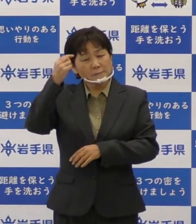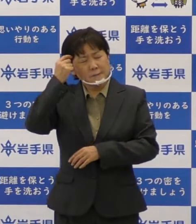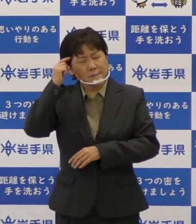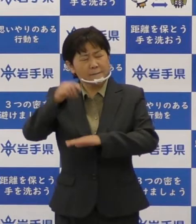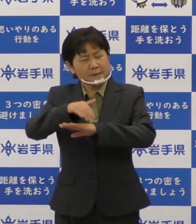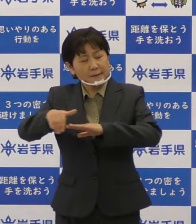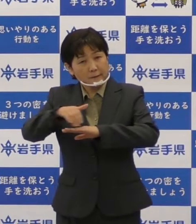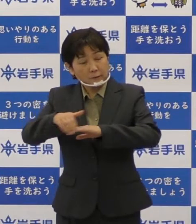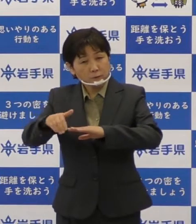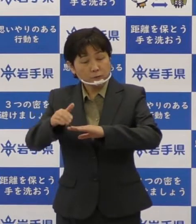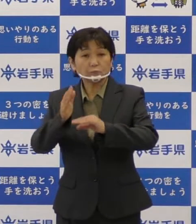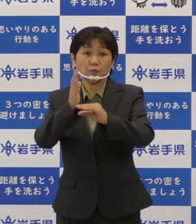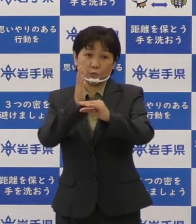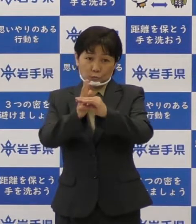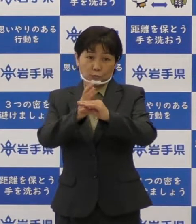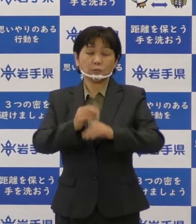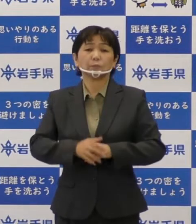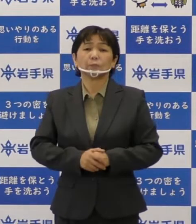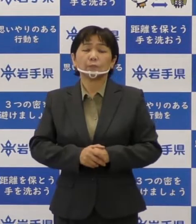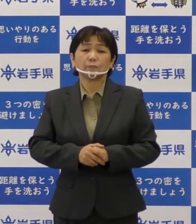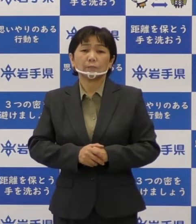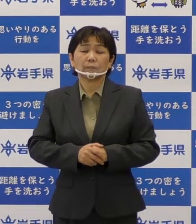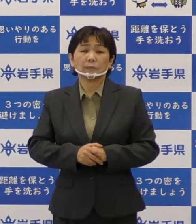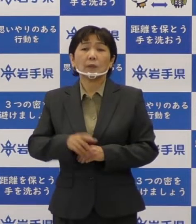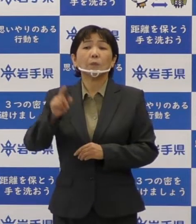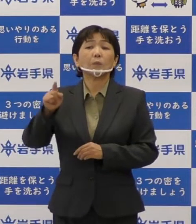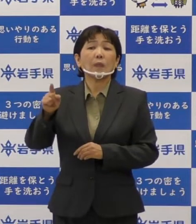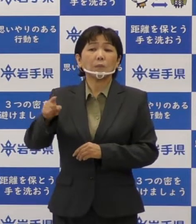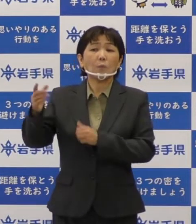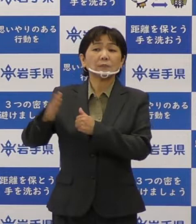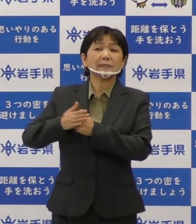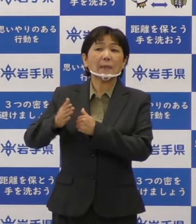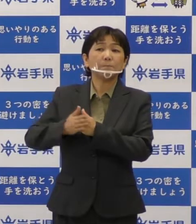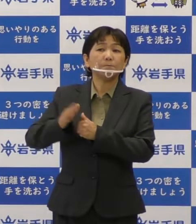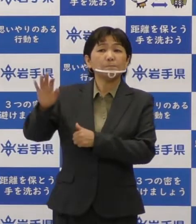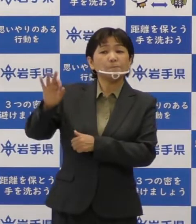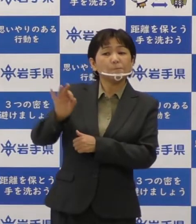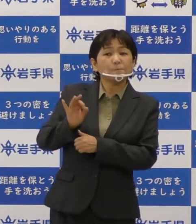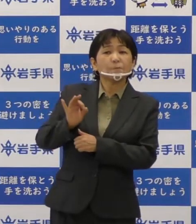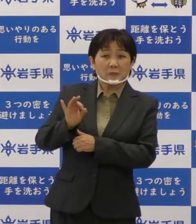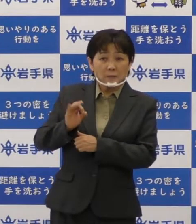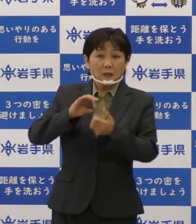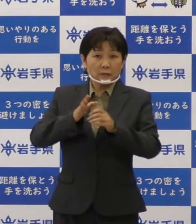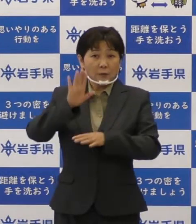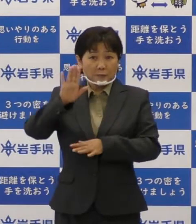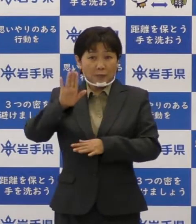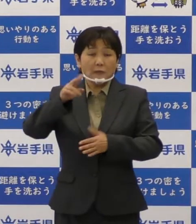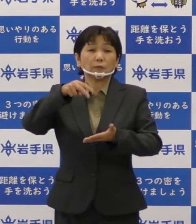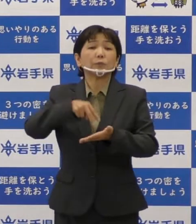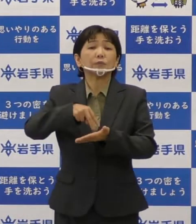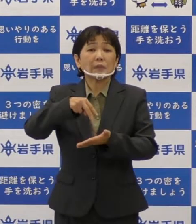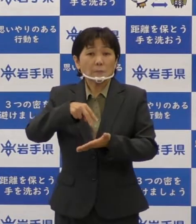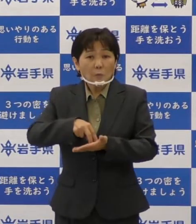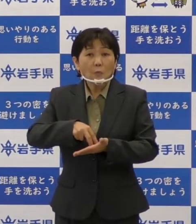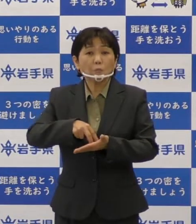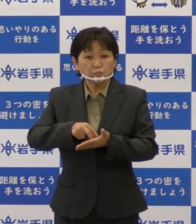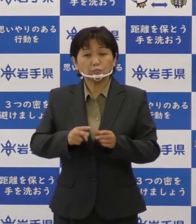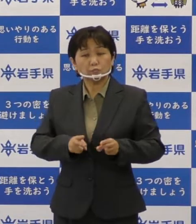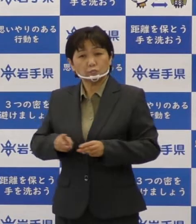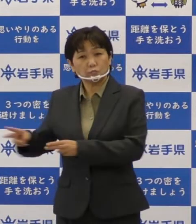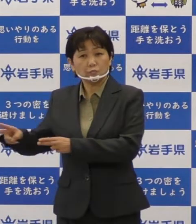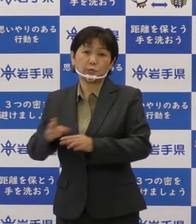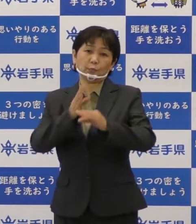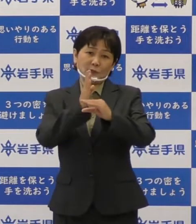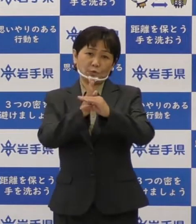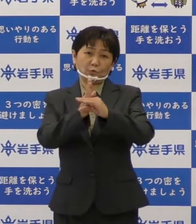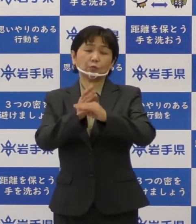この地域観光支援を受けた県の事業というのを今準備しているところです